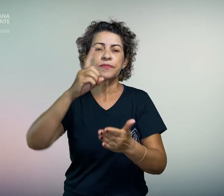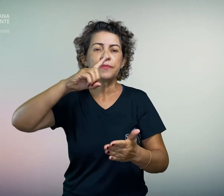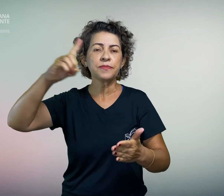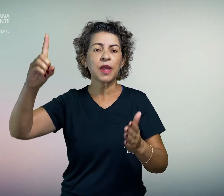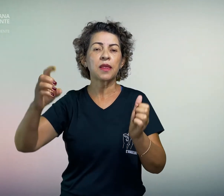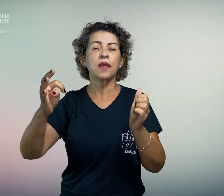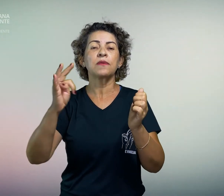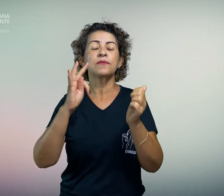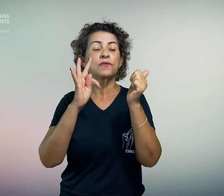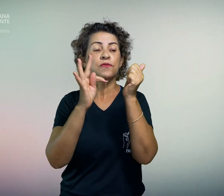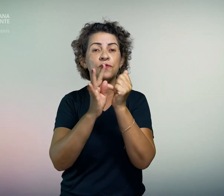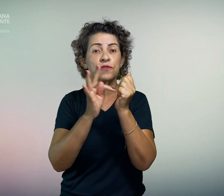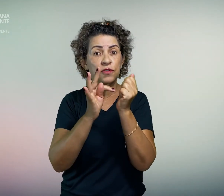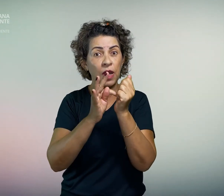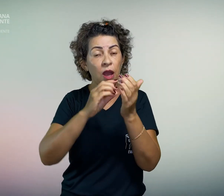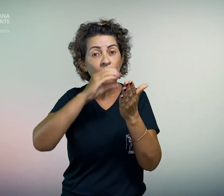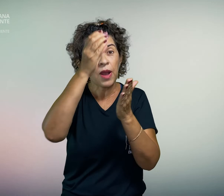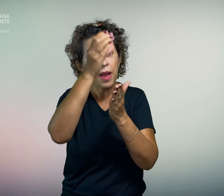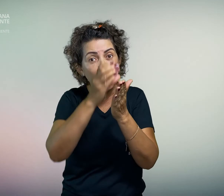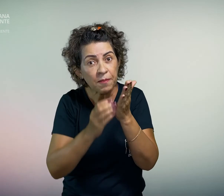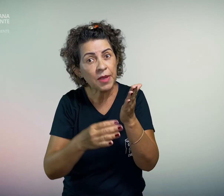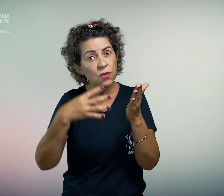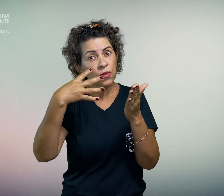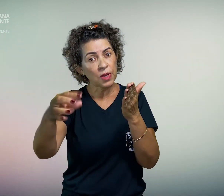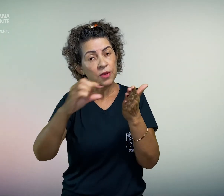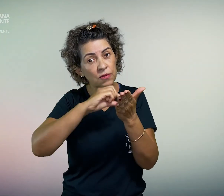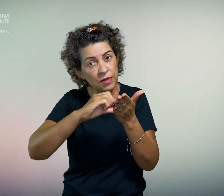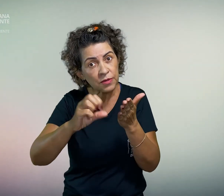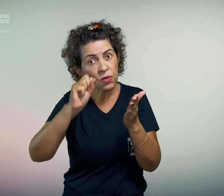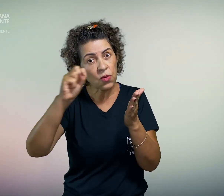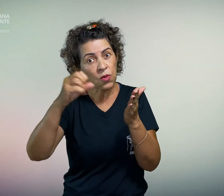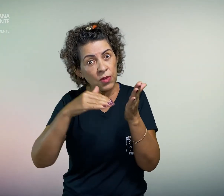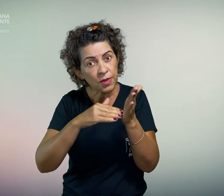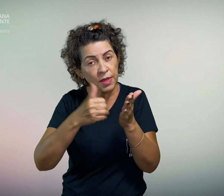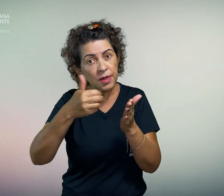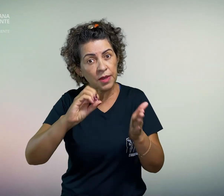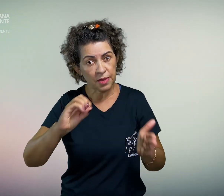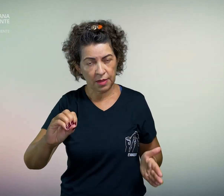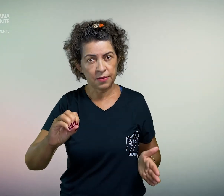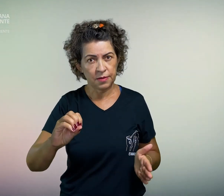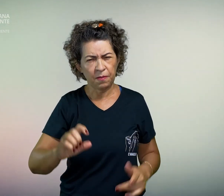Tiago, capítulo 4, versos de 8 a 10.